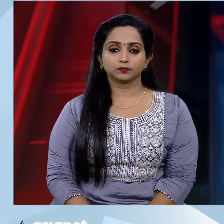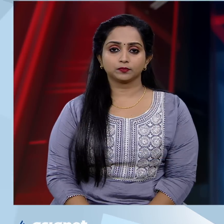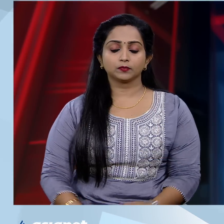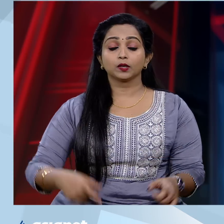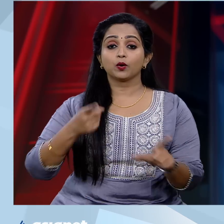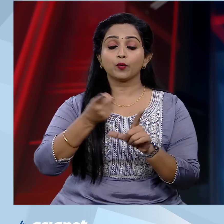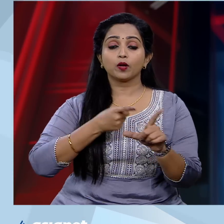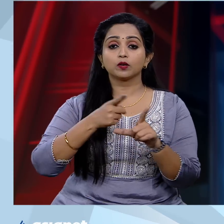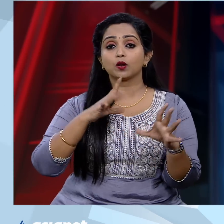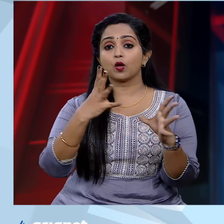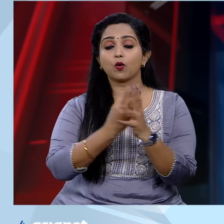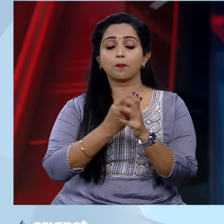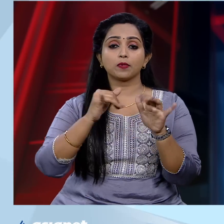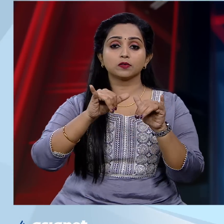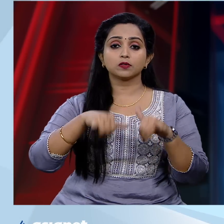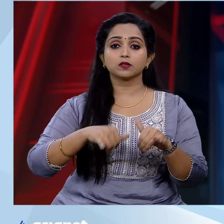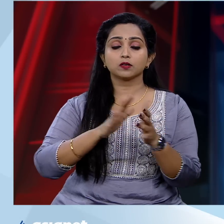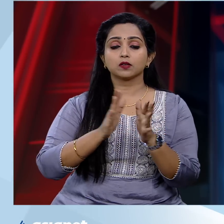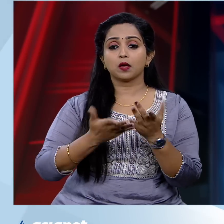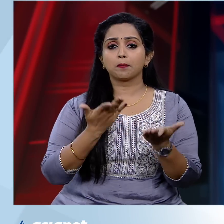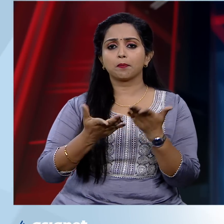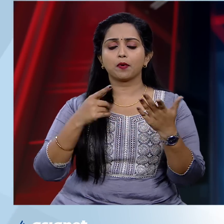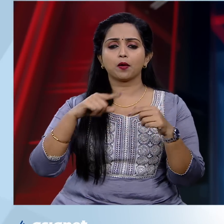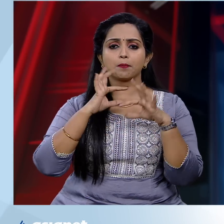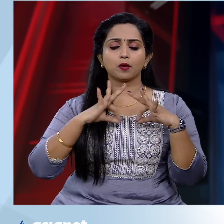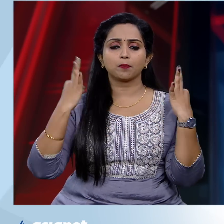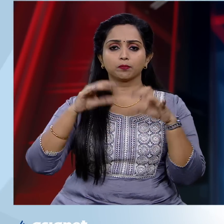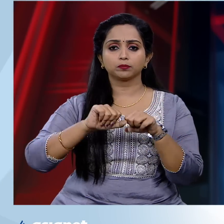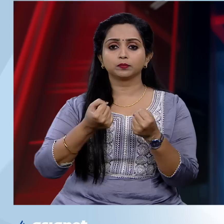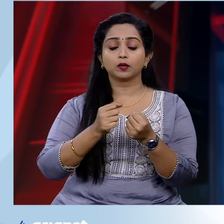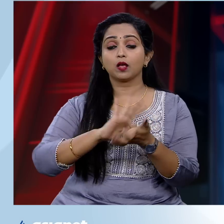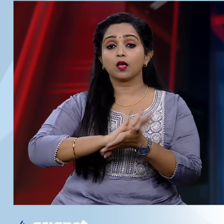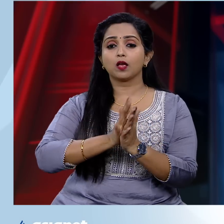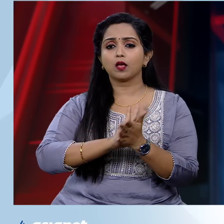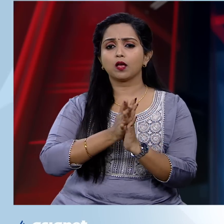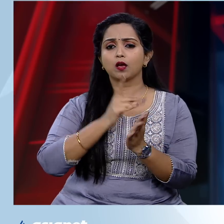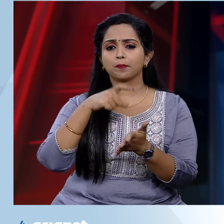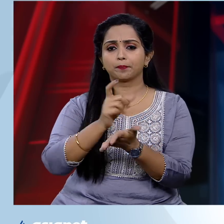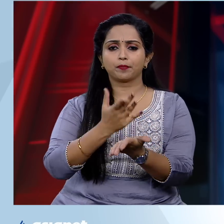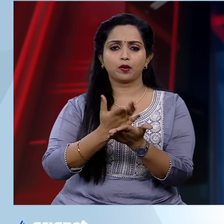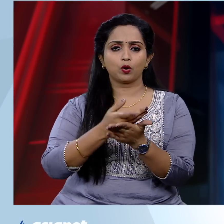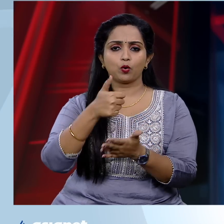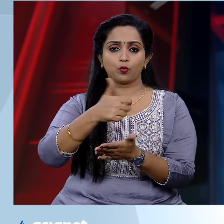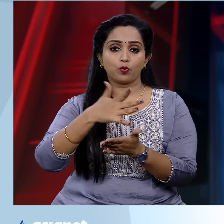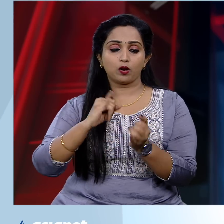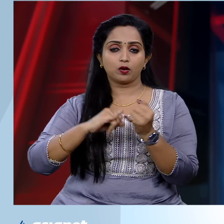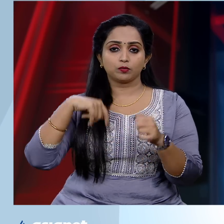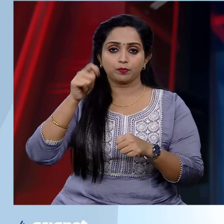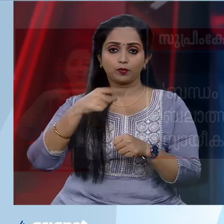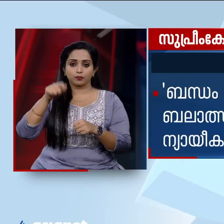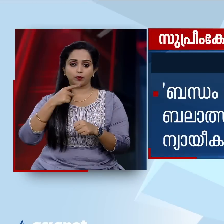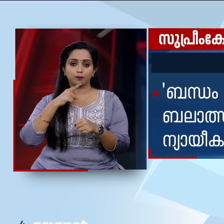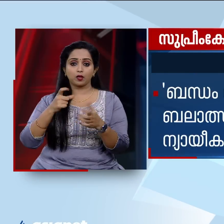വർഷങ്ങൾ ഒരുമിച്ച് താമസിച്ച ശേഷം ബന്ധം തകരുമ്പോൾ ബലാത്സംഗ കുറ്റം ചുമത്തുന്നത് ന്യായീകരിക്കാനാകില്ലെന്ന് സുപ്രീം കോടതി. രാജസ്ഥാൻ സ്വദേശിയുടെ